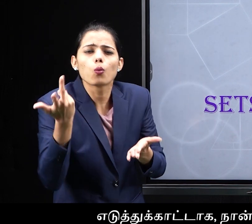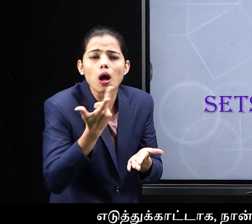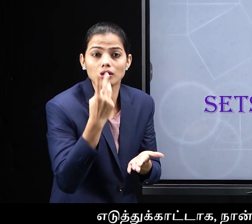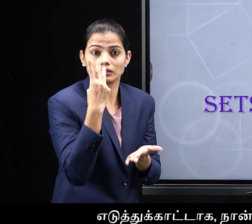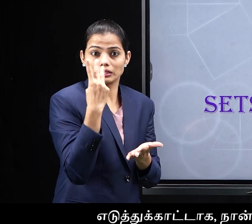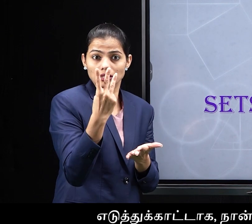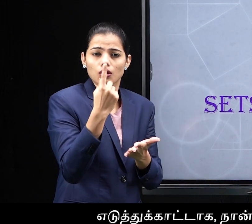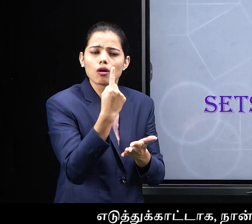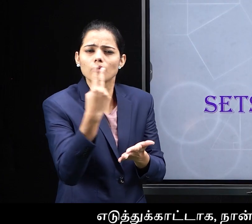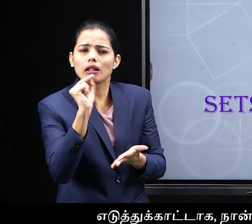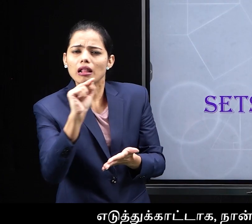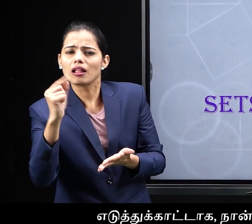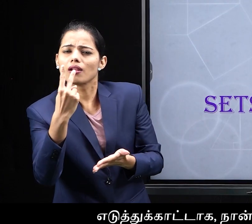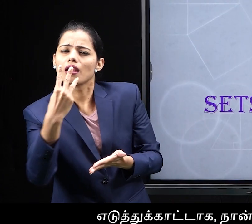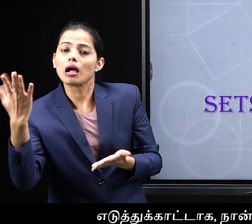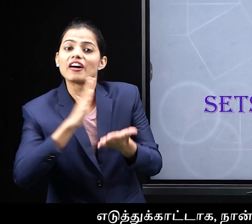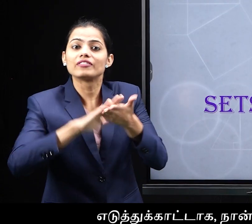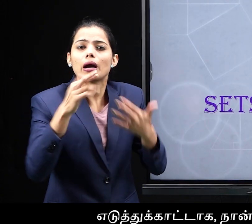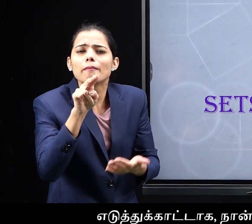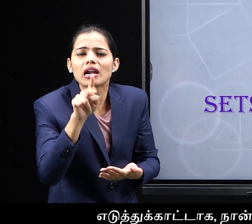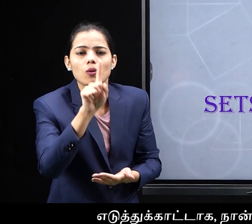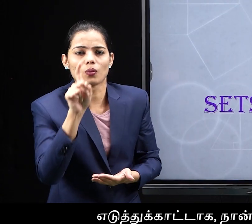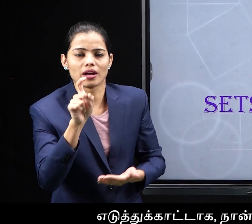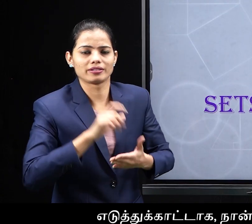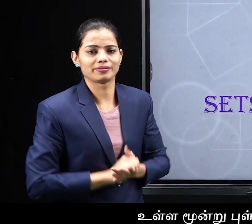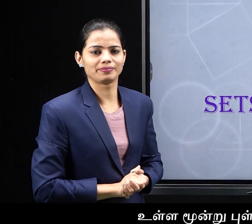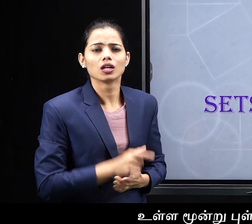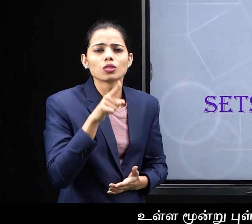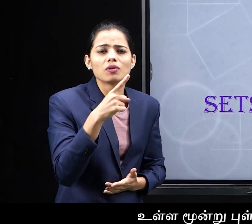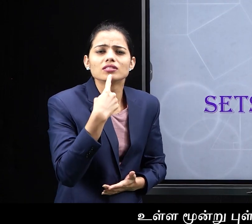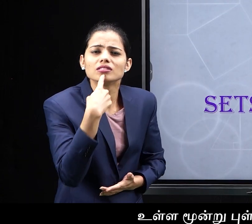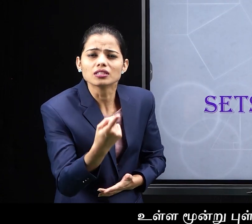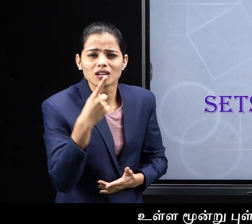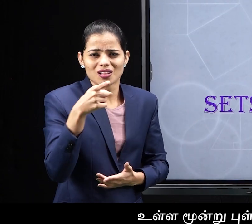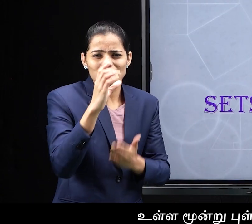1, 2, 3 என்று எழுதினால் இறுதியில் உள்ள 3 புள்ளிகள் எதை குறிக்கின்றன?